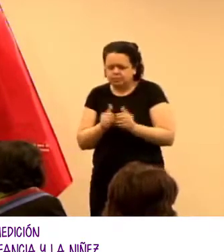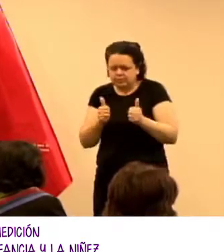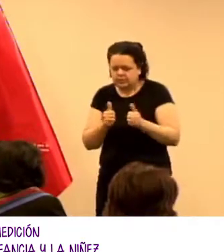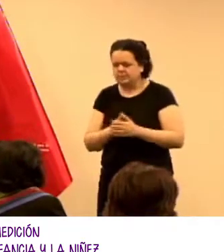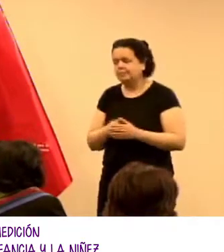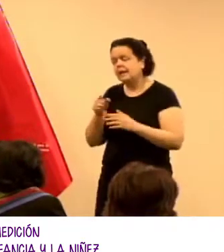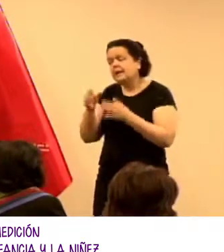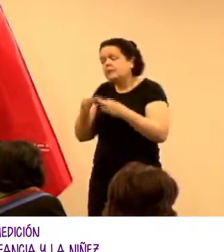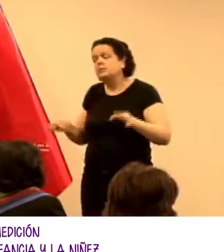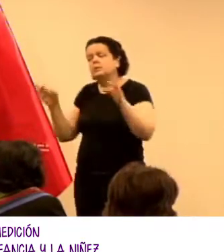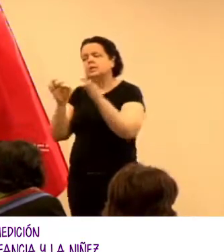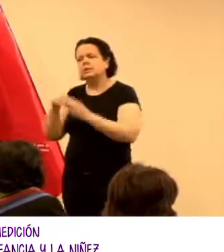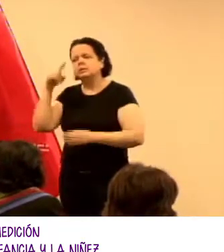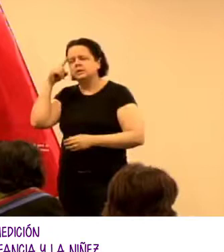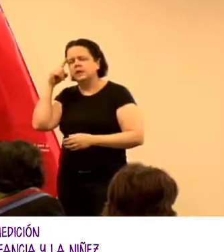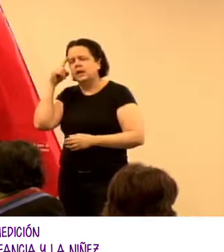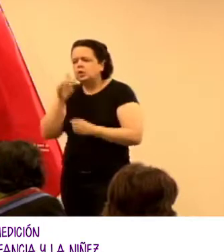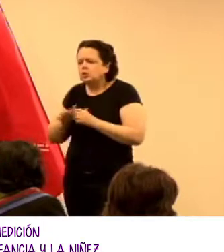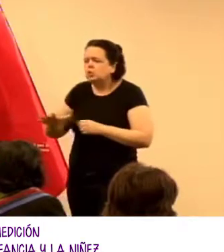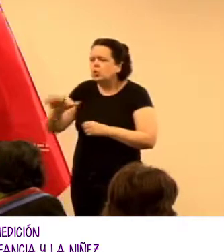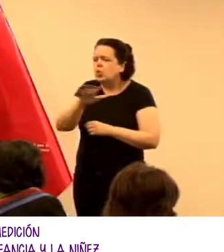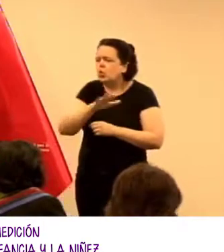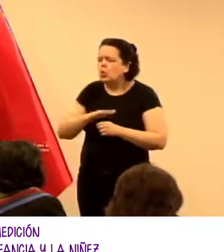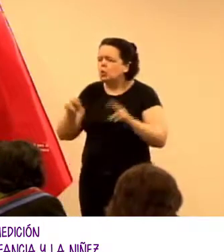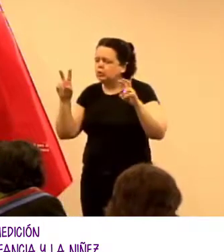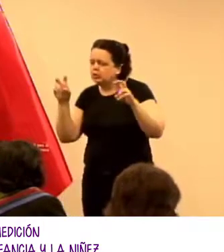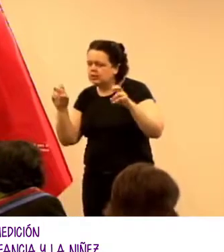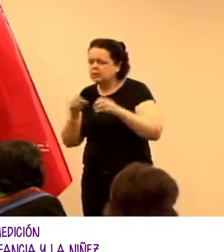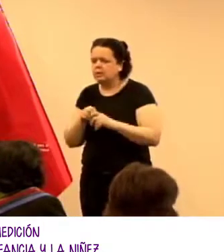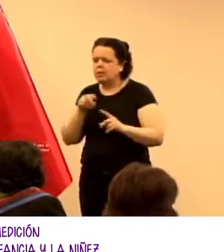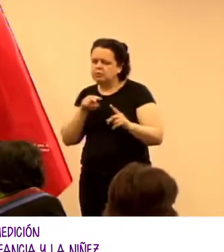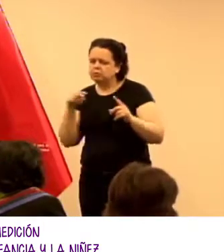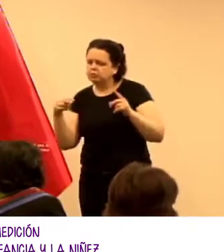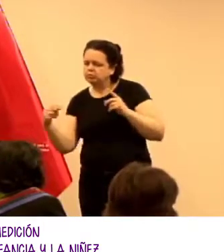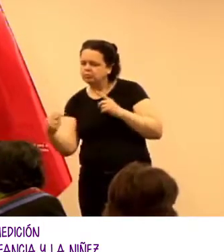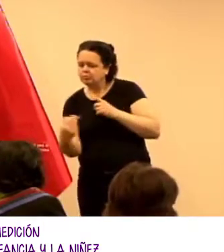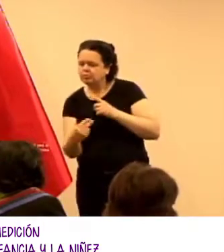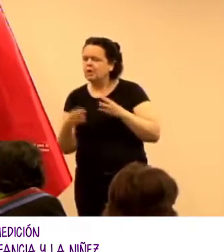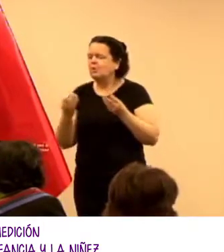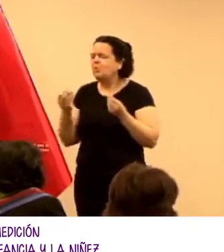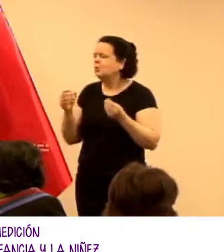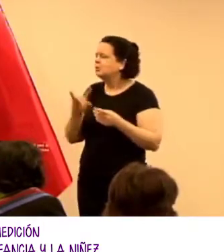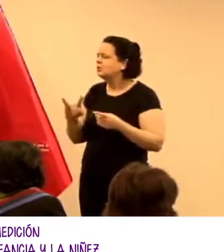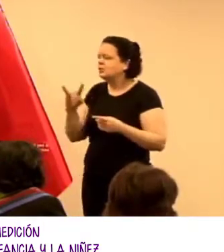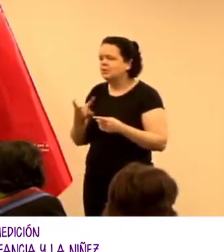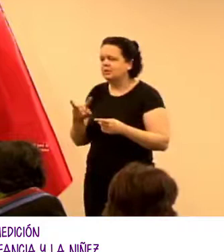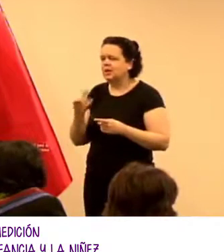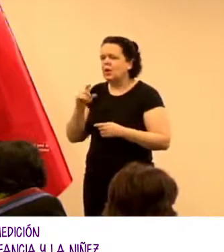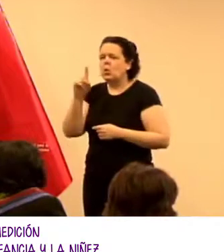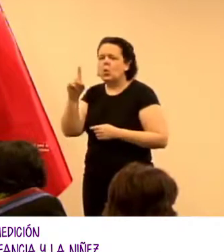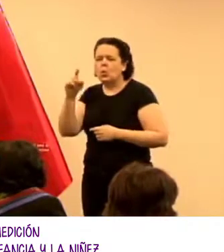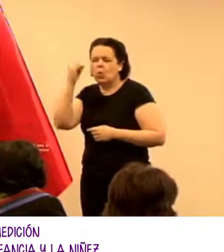Es muy importante considerar todos los ámbitos como aspectos multifuncionales de un único